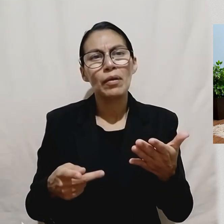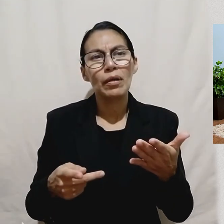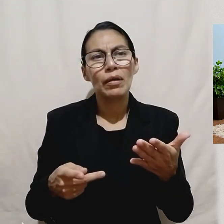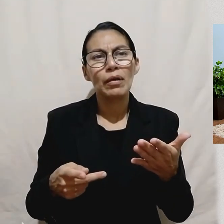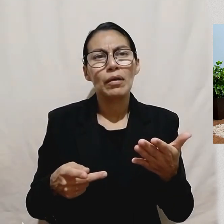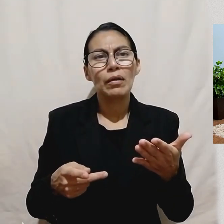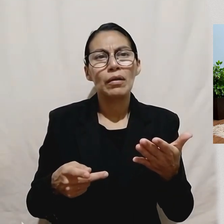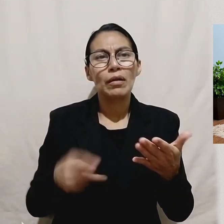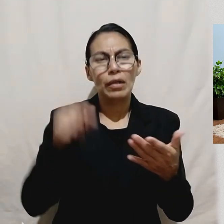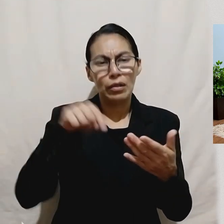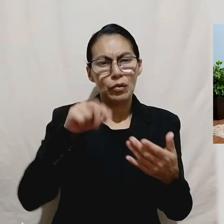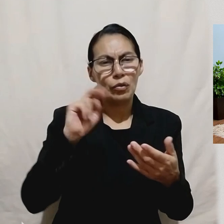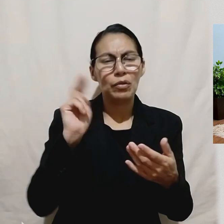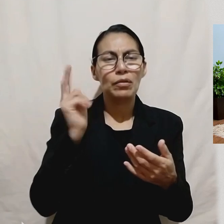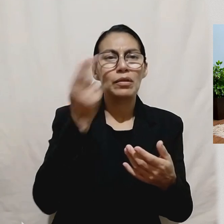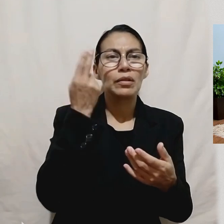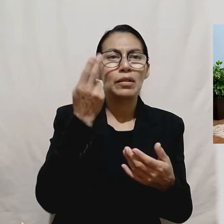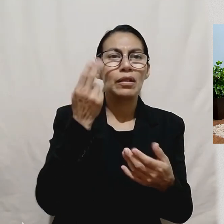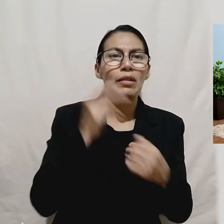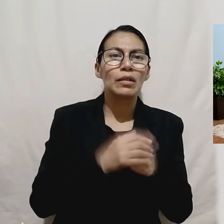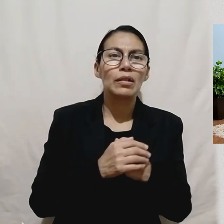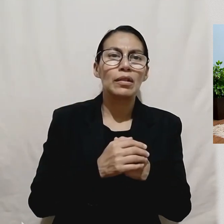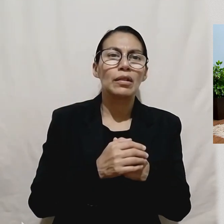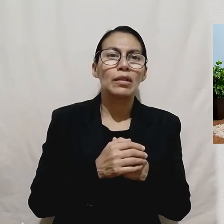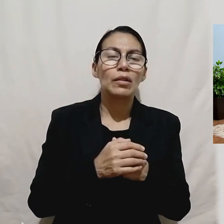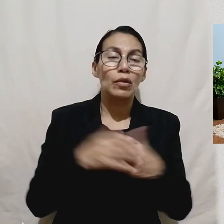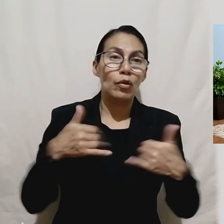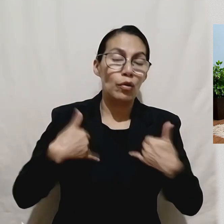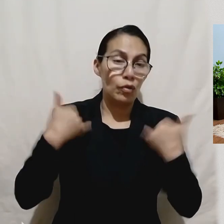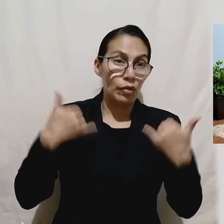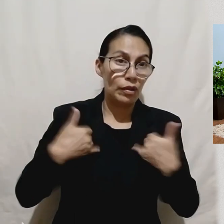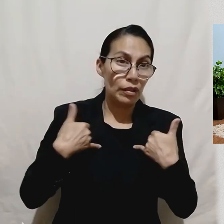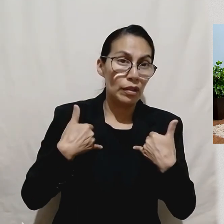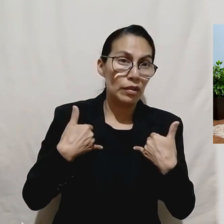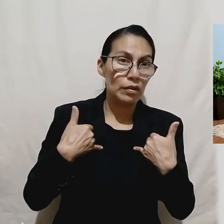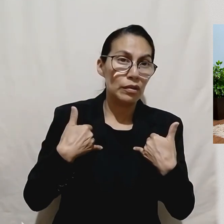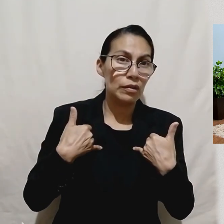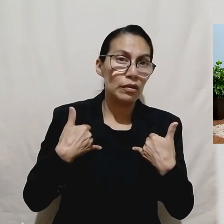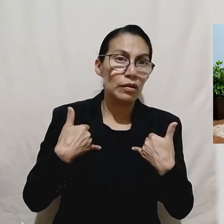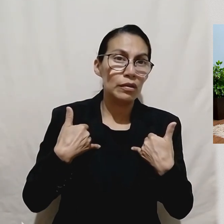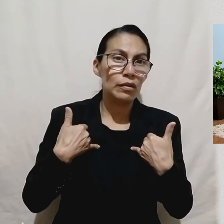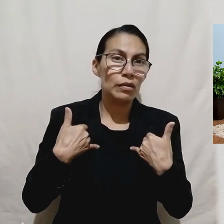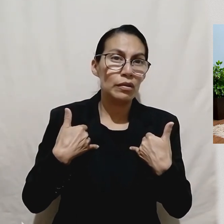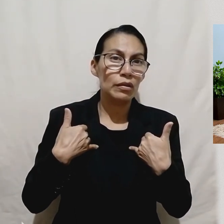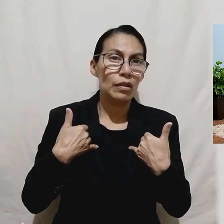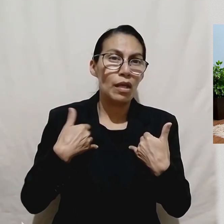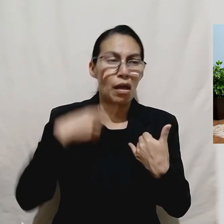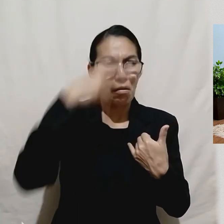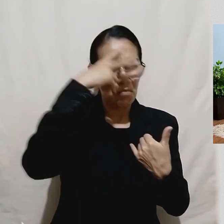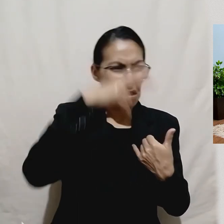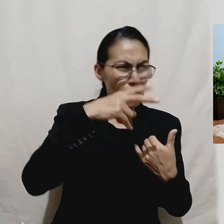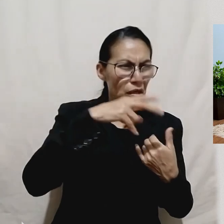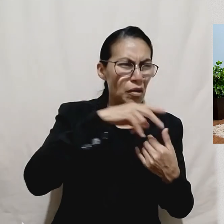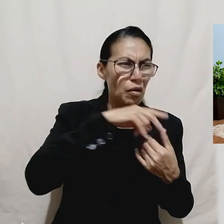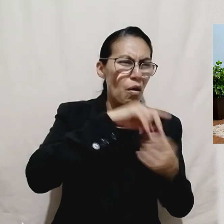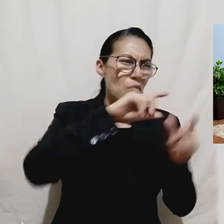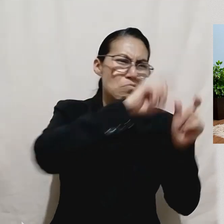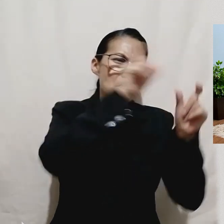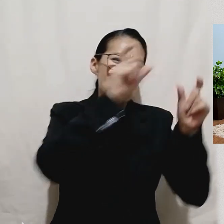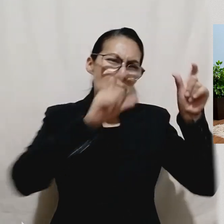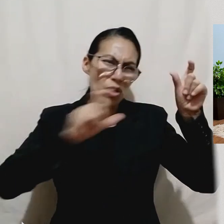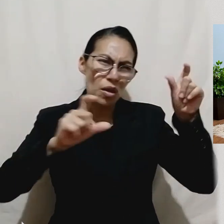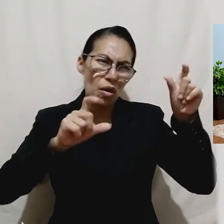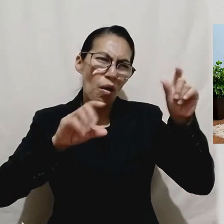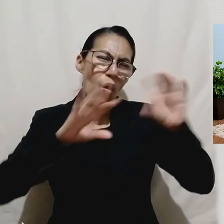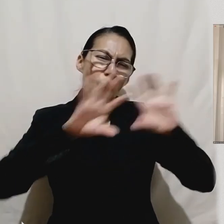que que está en la universidad donde los chicos salen tanto a México como en